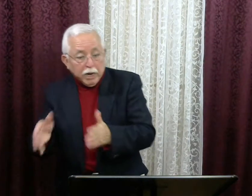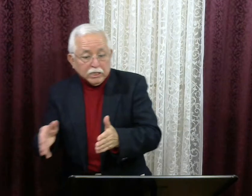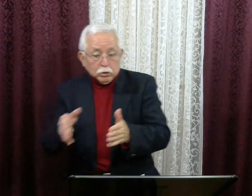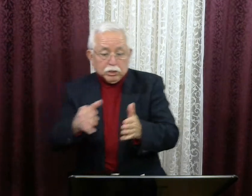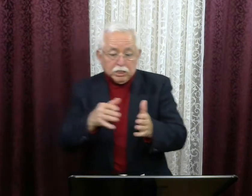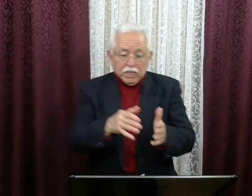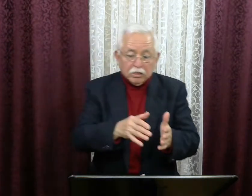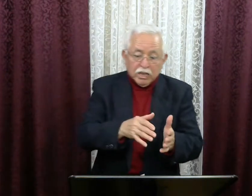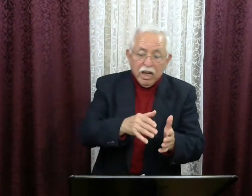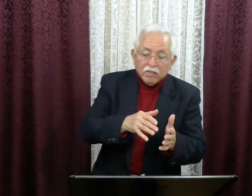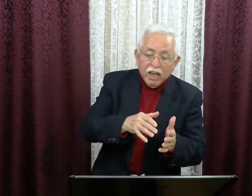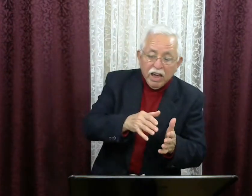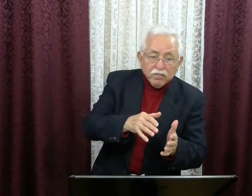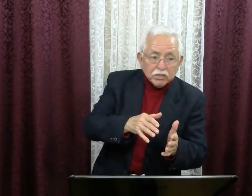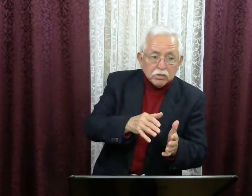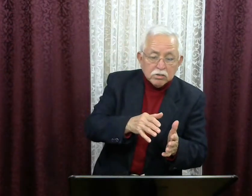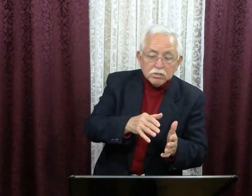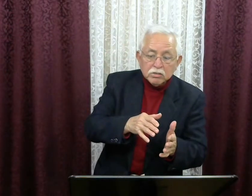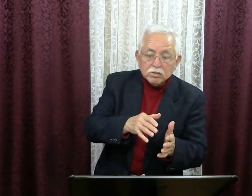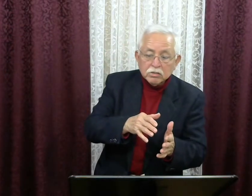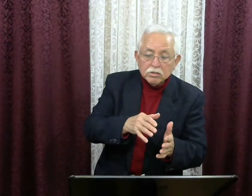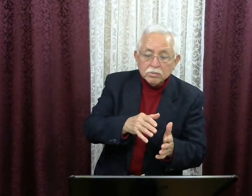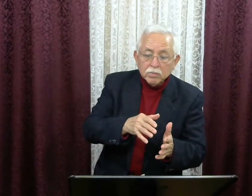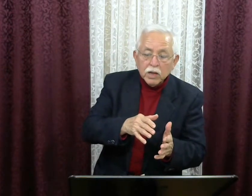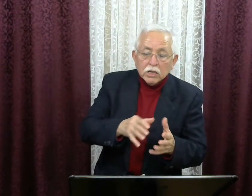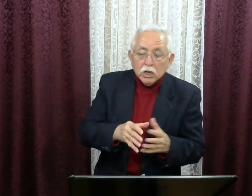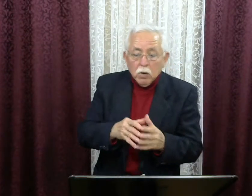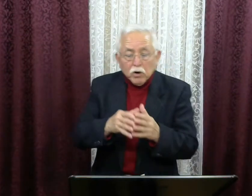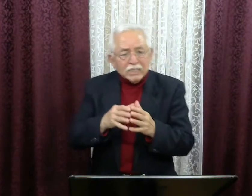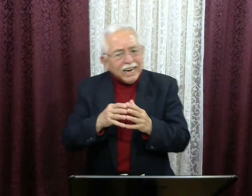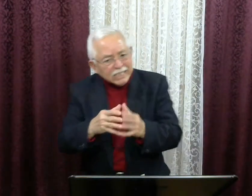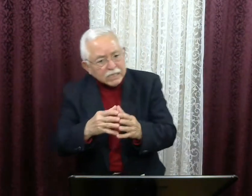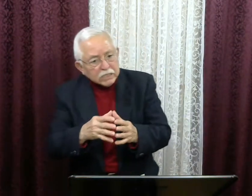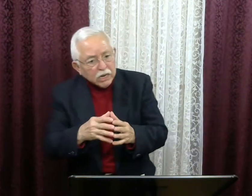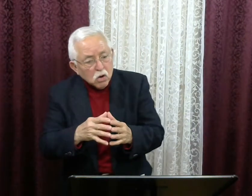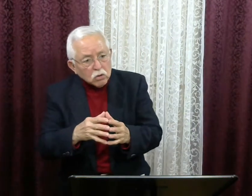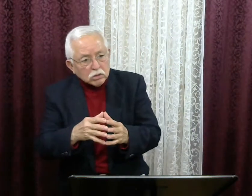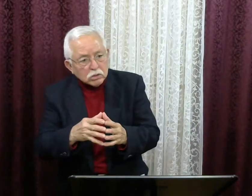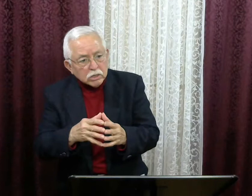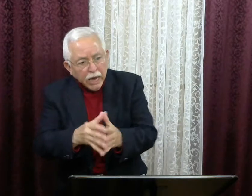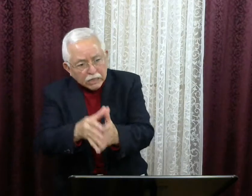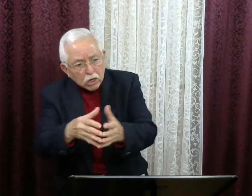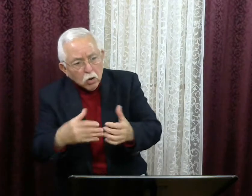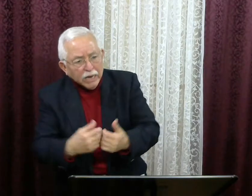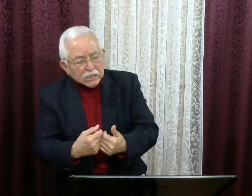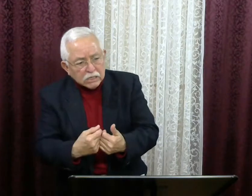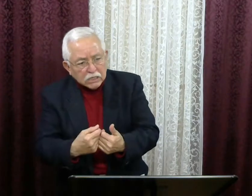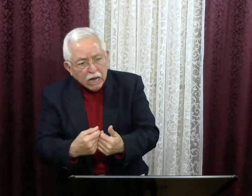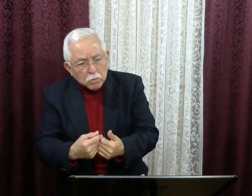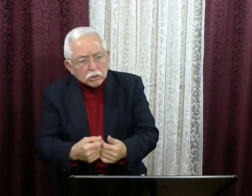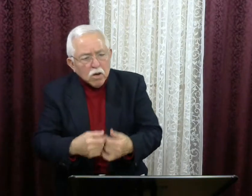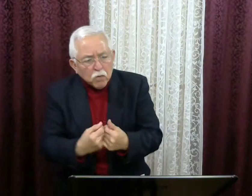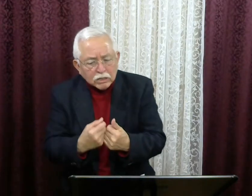estos cristianos de Éfeso, sino fortaleza interior. Eso es lo que necesitamos,